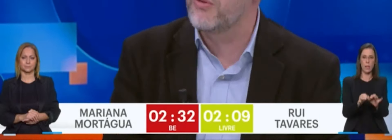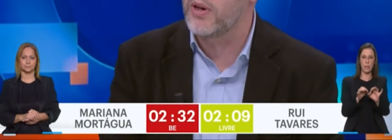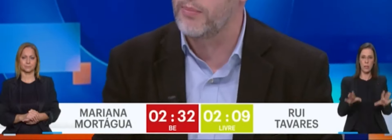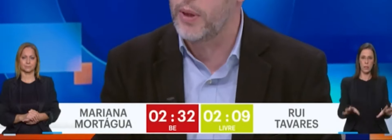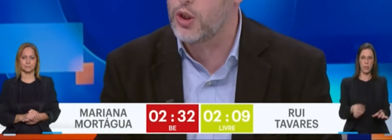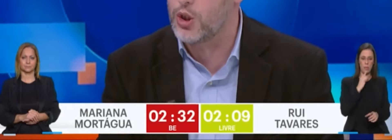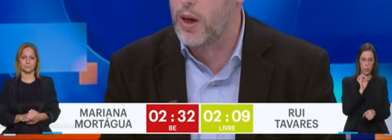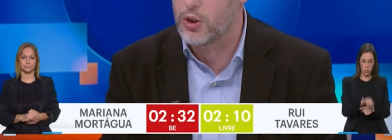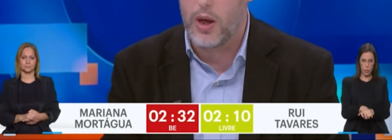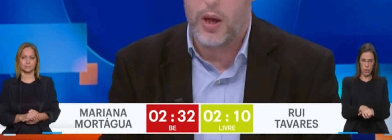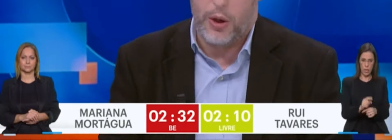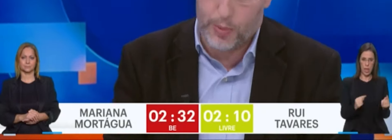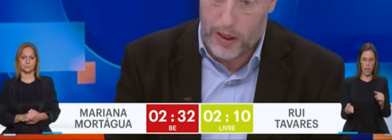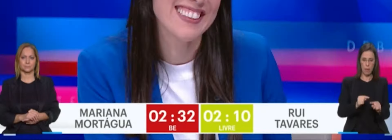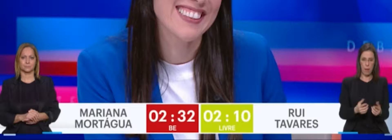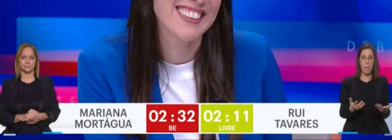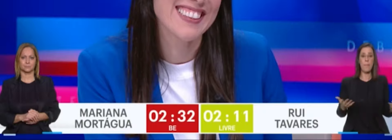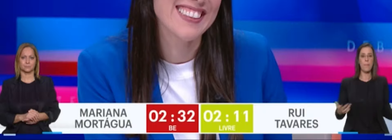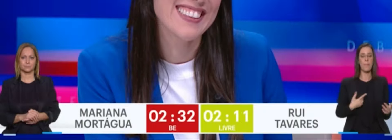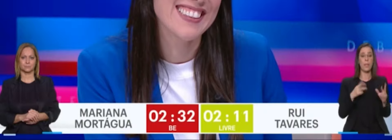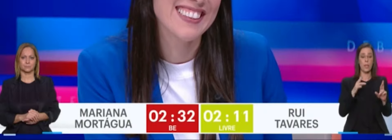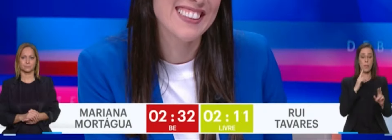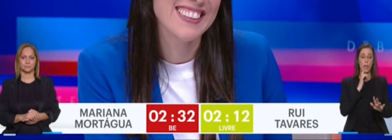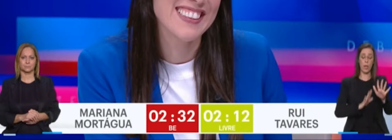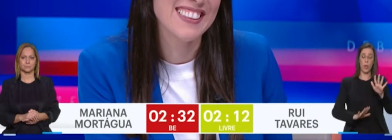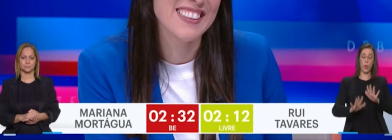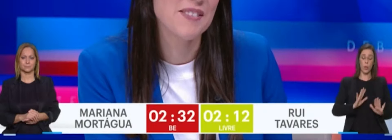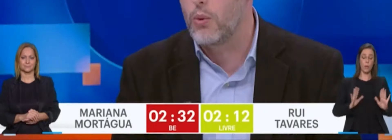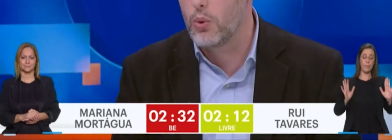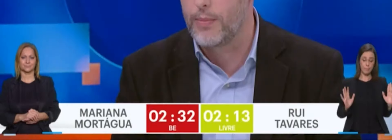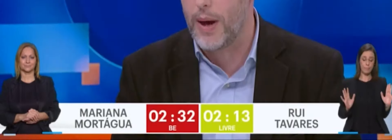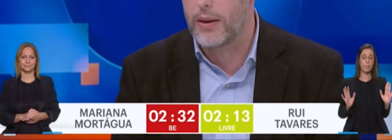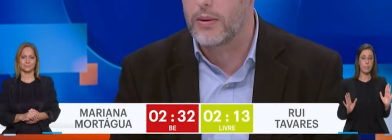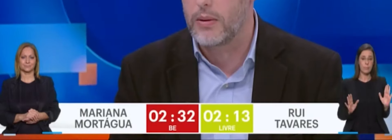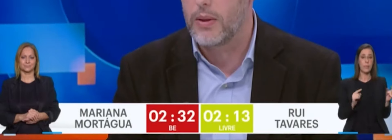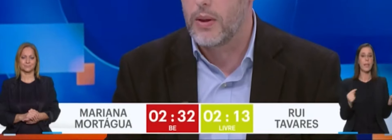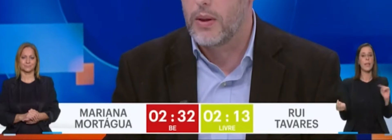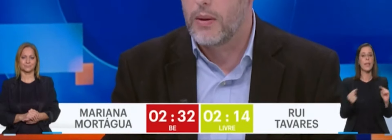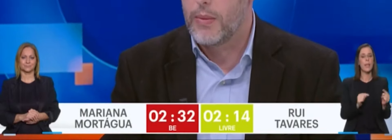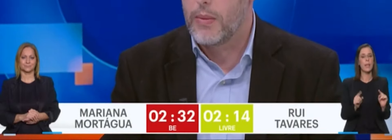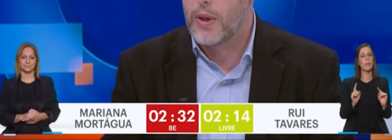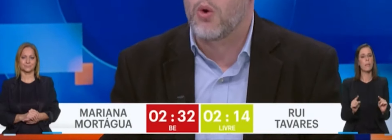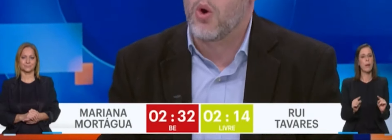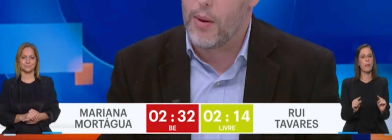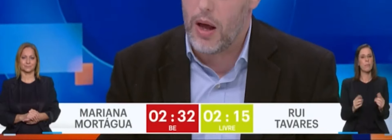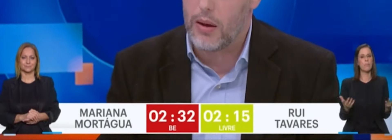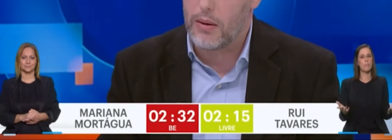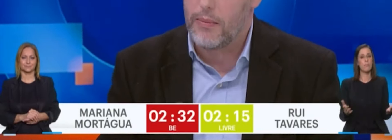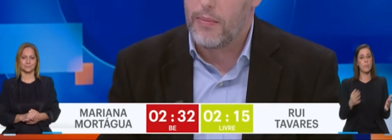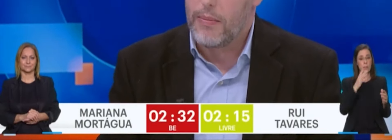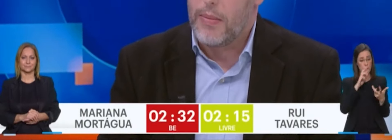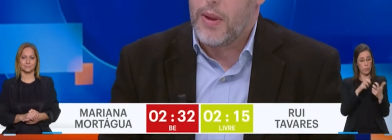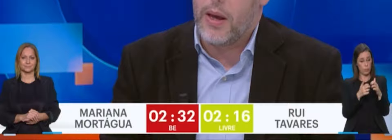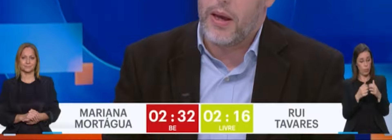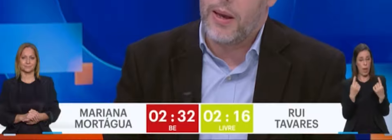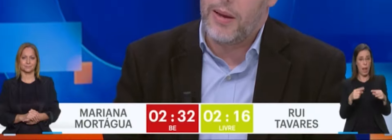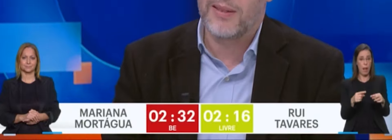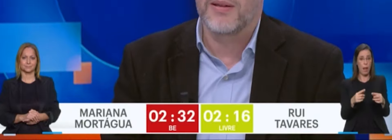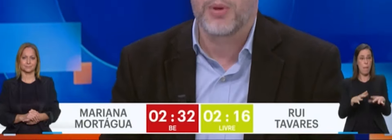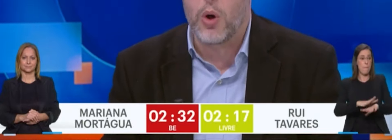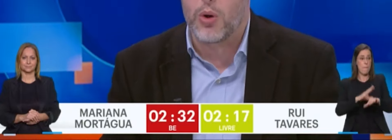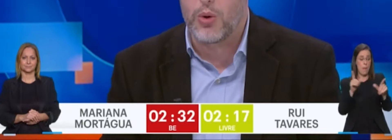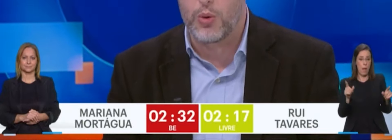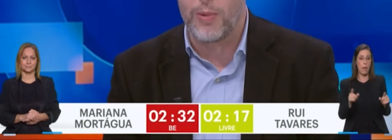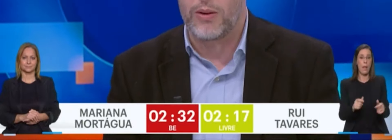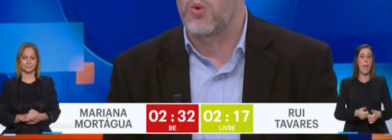como o sim que valia para estes debates eu espero que ele recue até porque a um debate que corra mal a